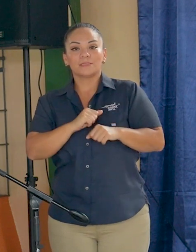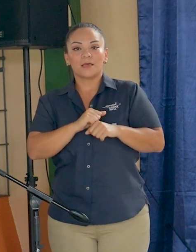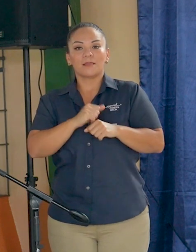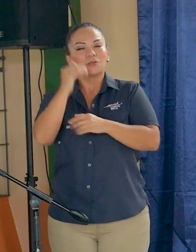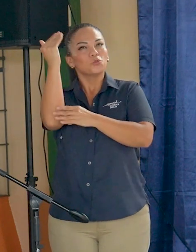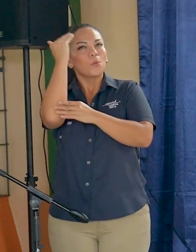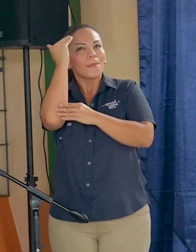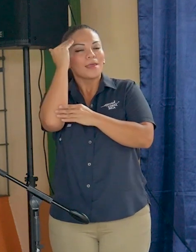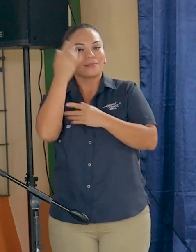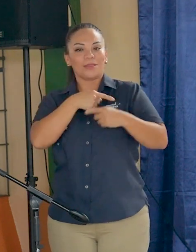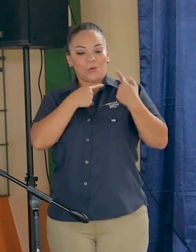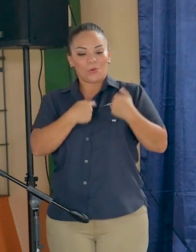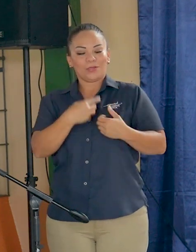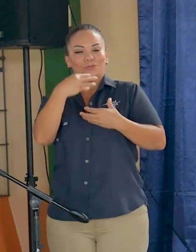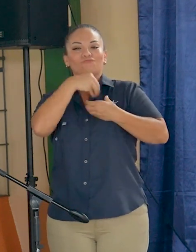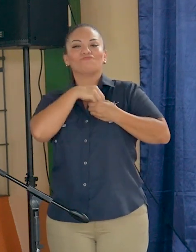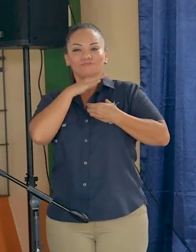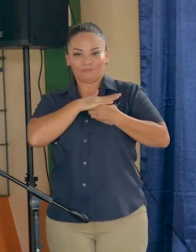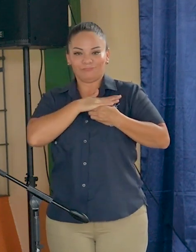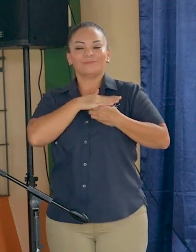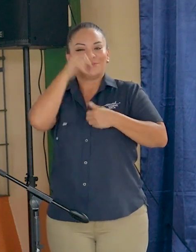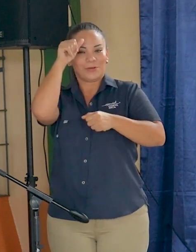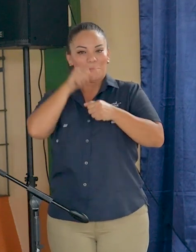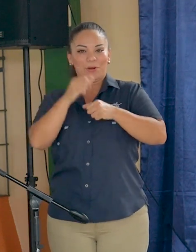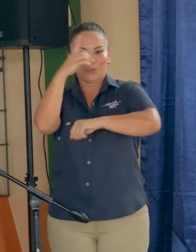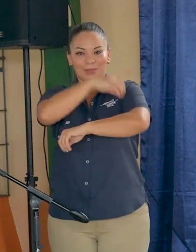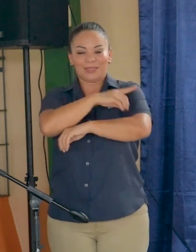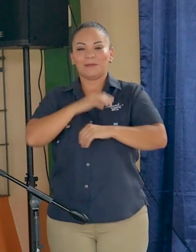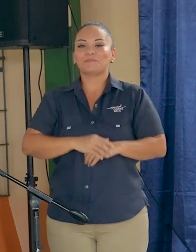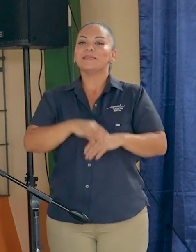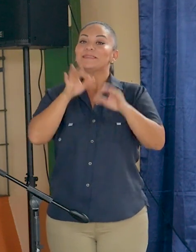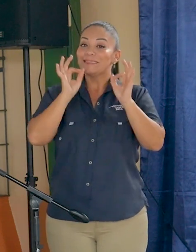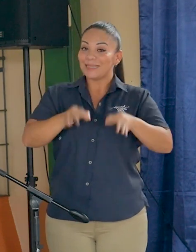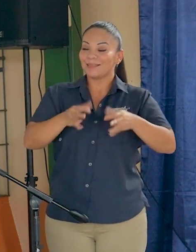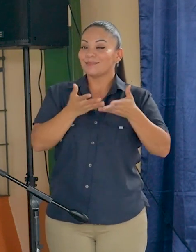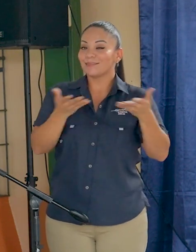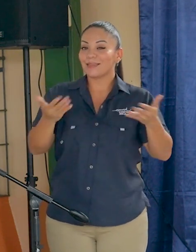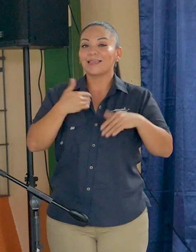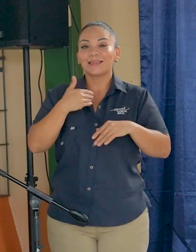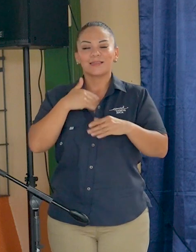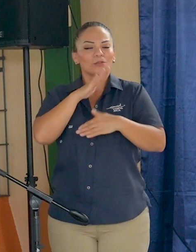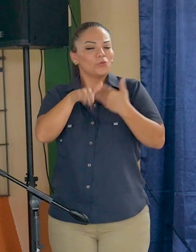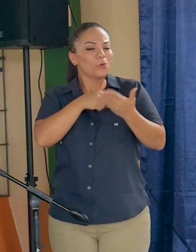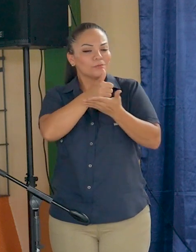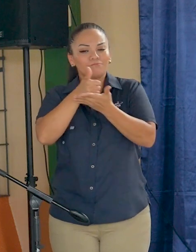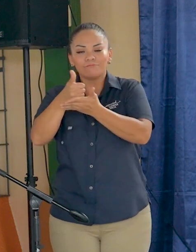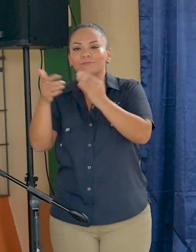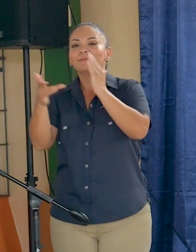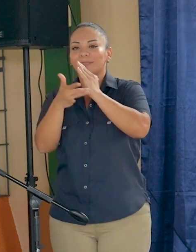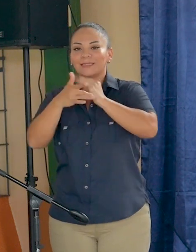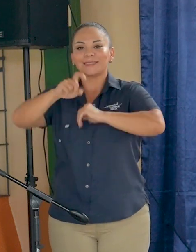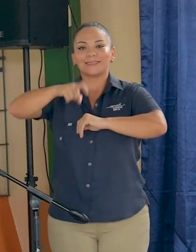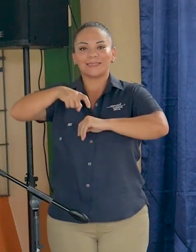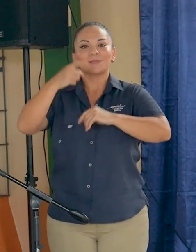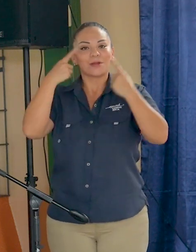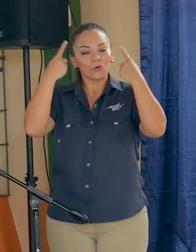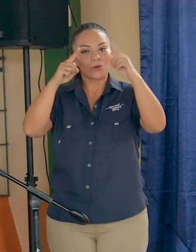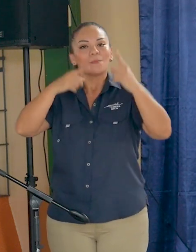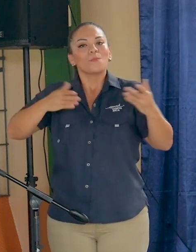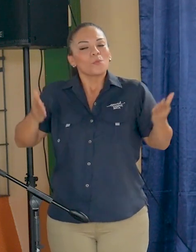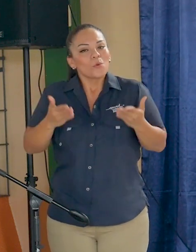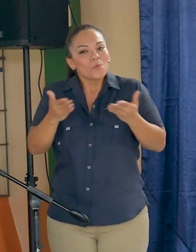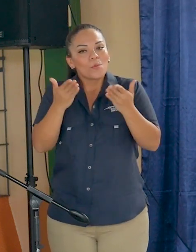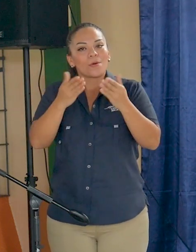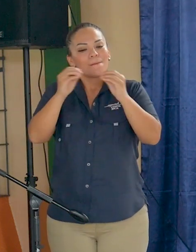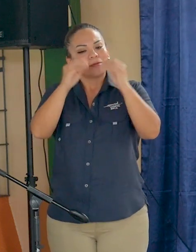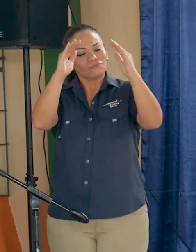en su mente y corazón este día, y con la certeza de que cuentan con las ayudas técnicas necesarias para promover